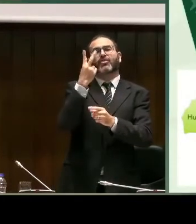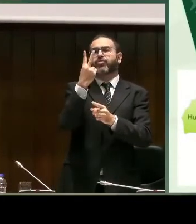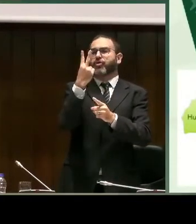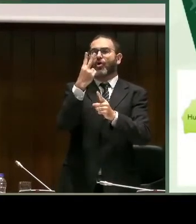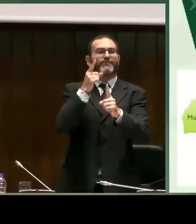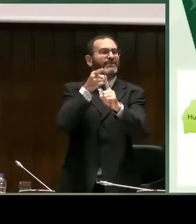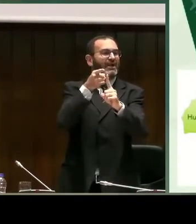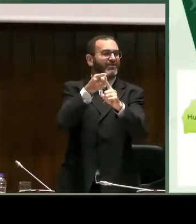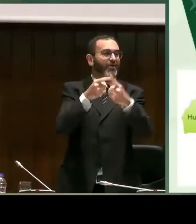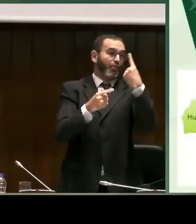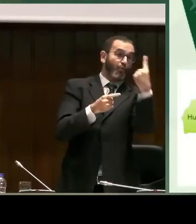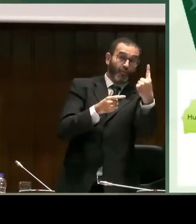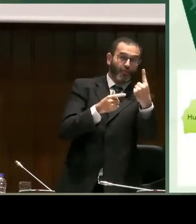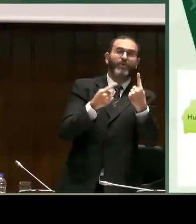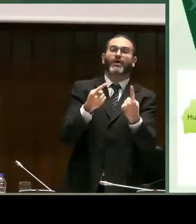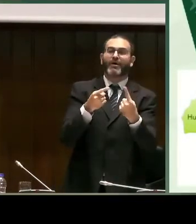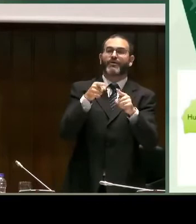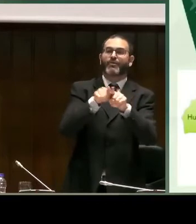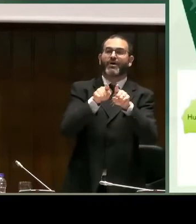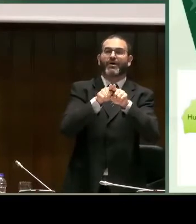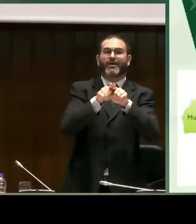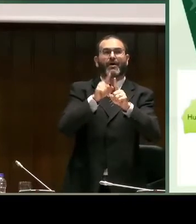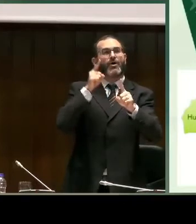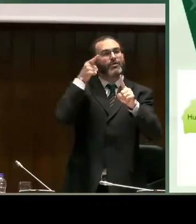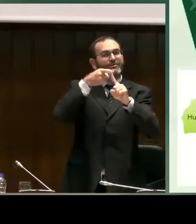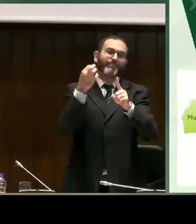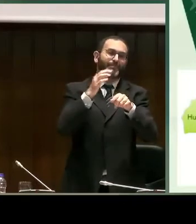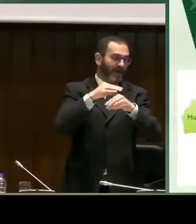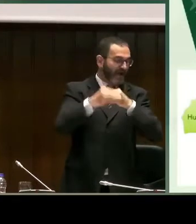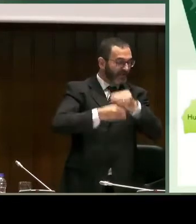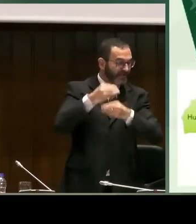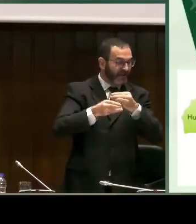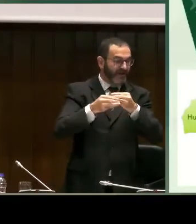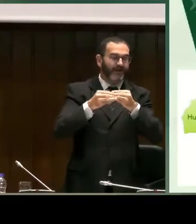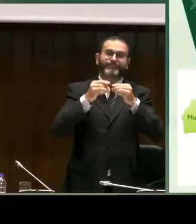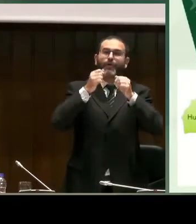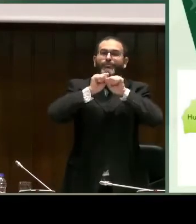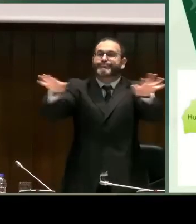El objetivo de la elaboración de este documento es doble. Por una parte,